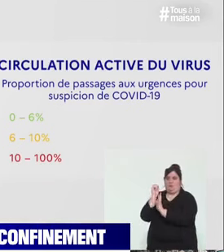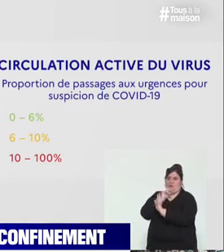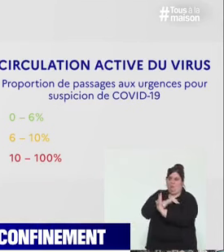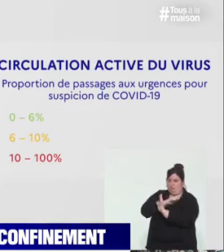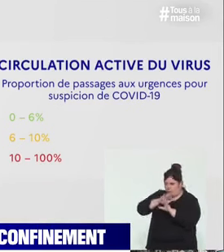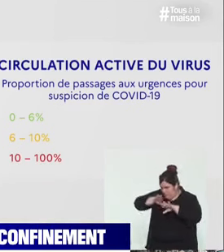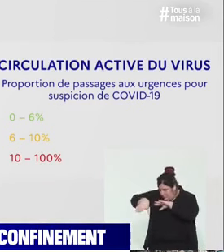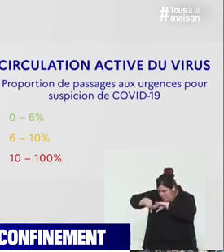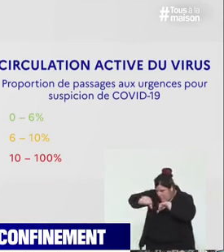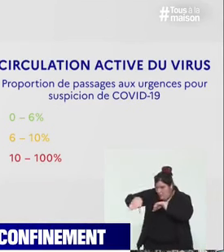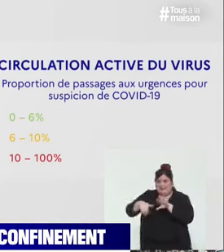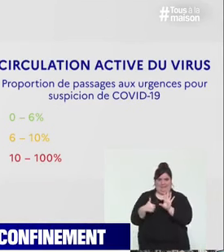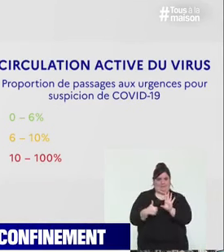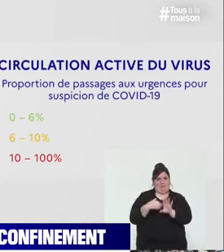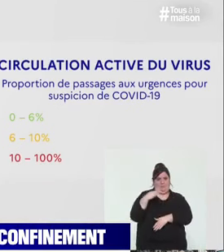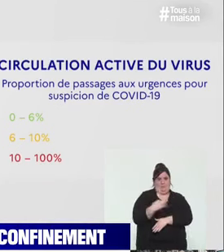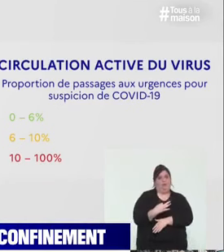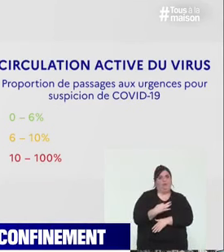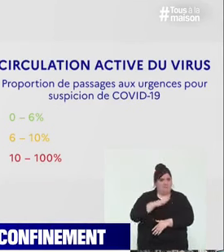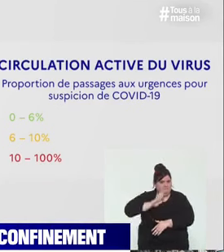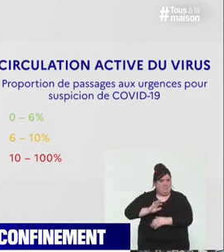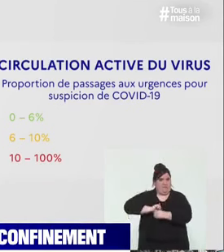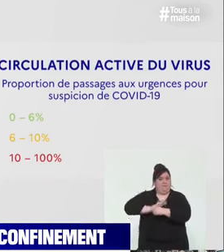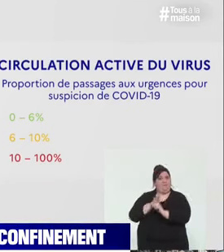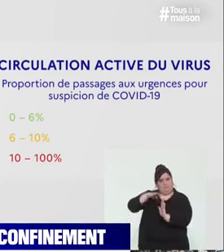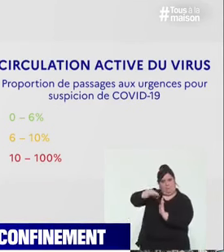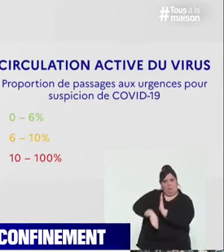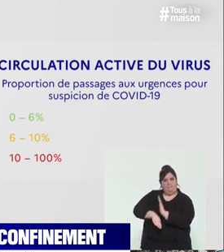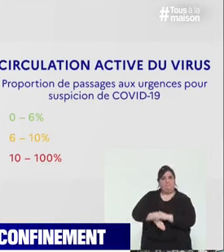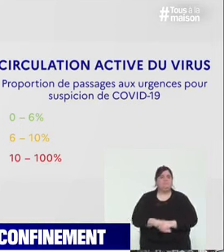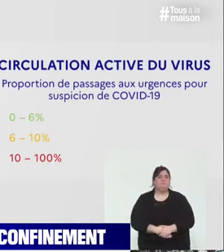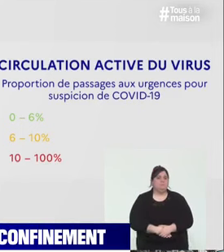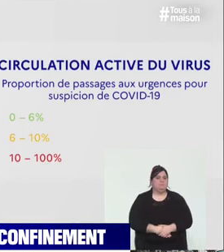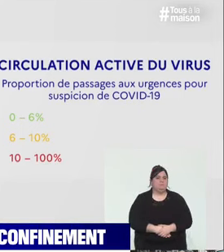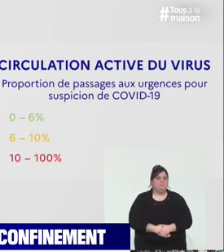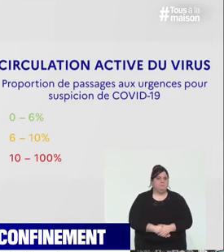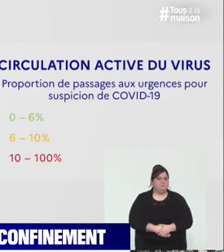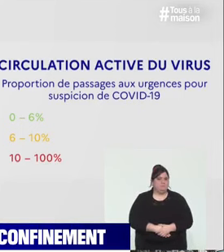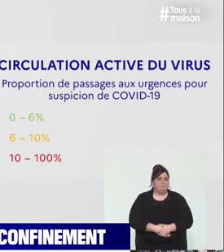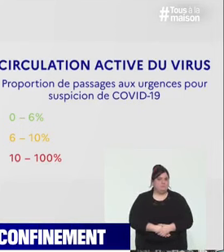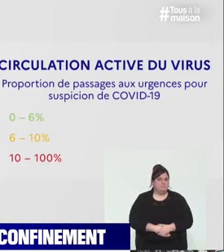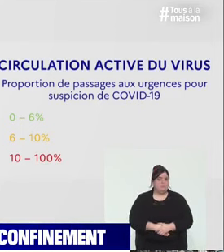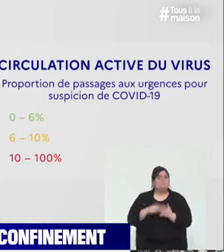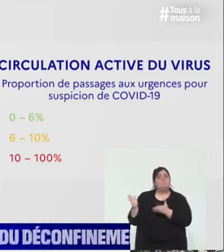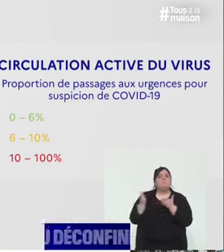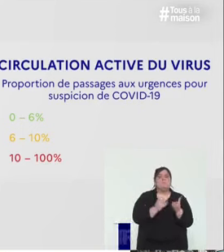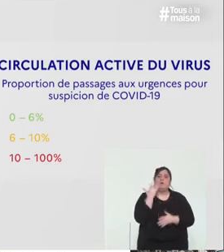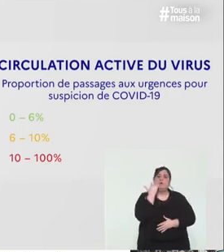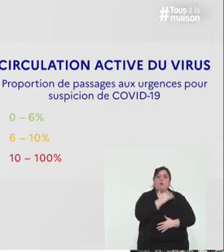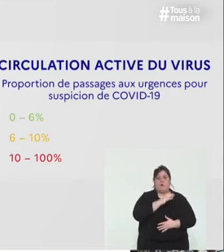observés, il y a moins de 6% des patients qui viennent pour une suspicion d'infection Covid. En